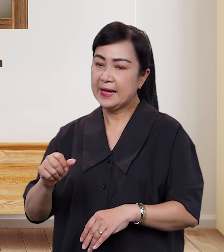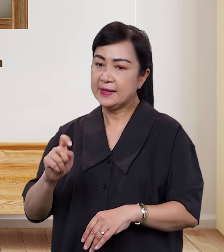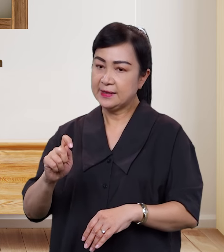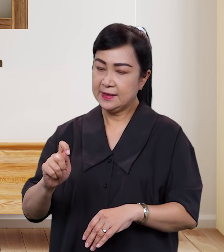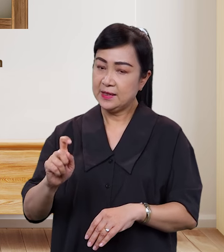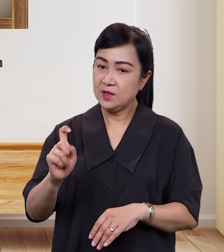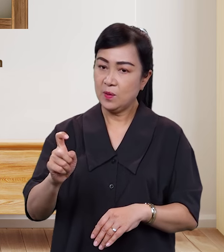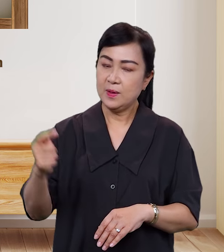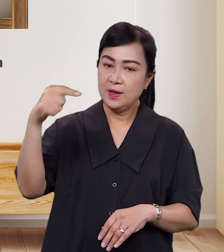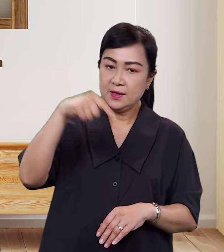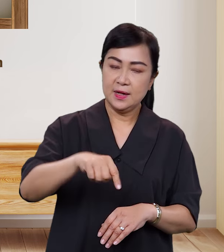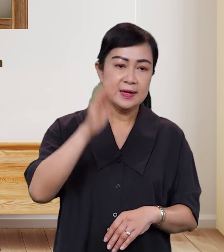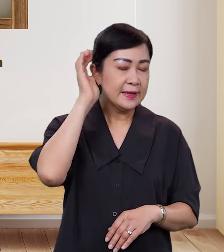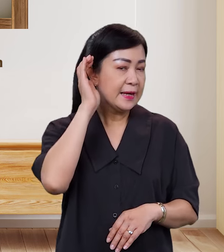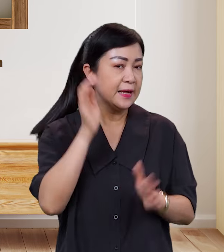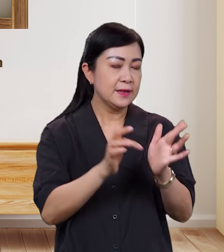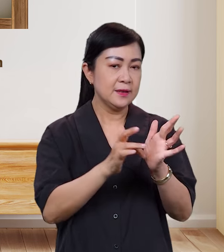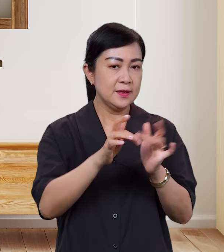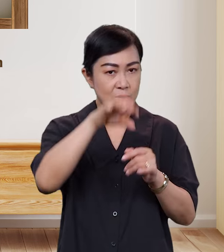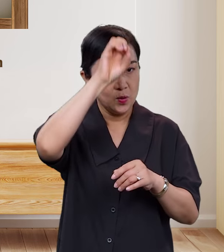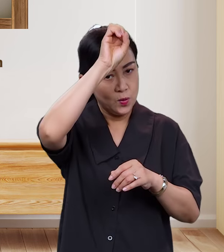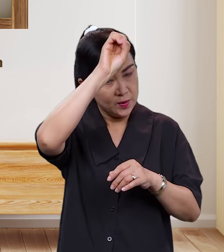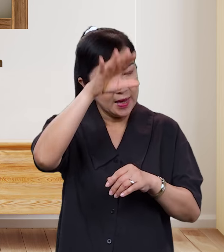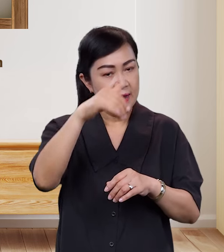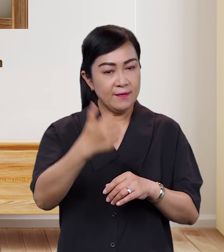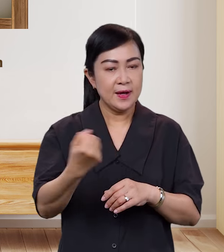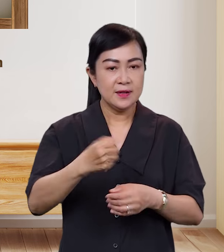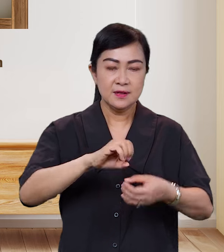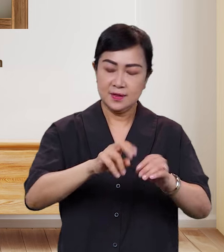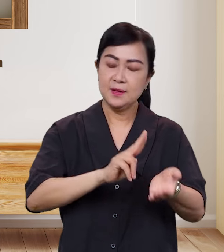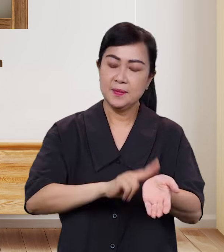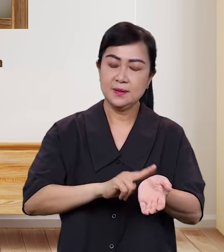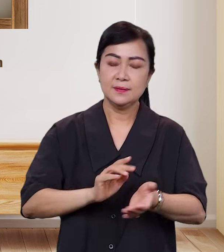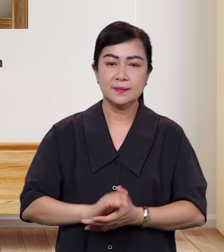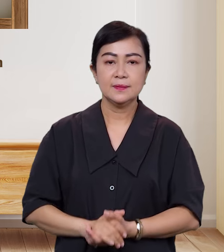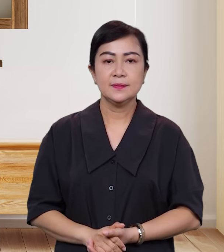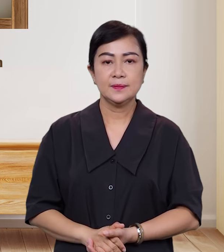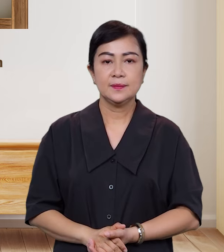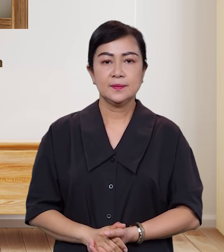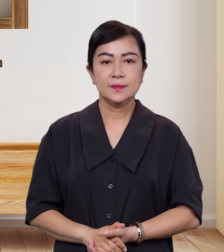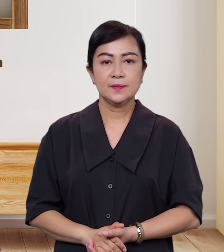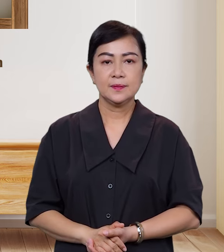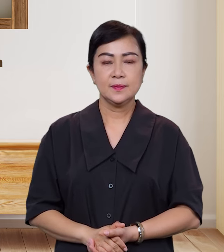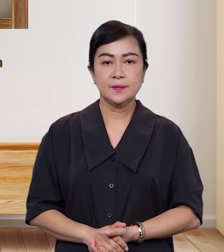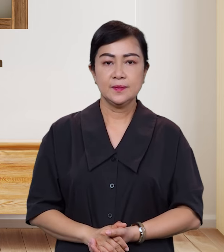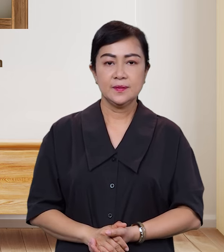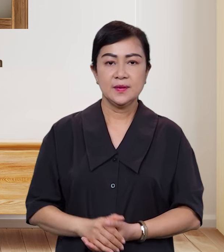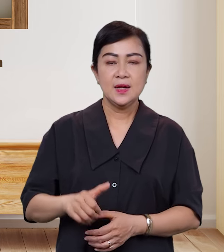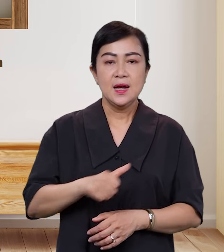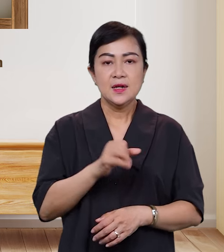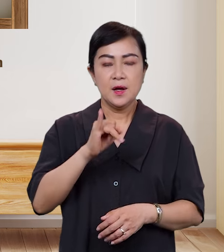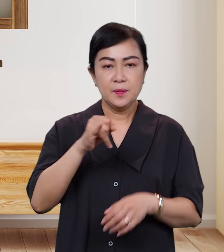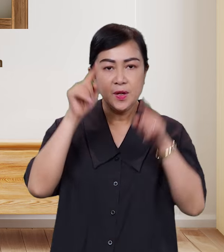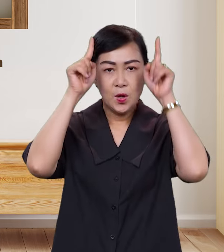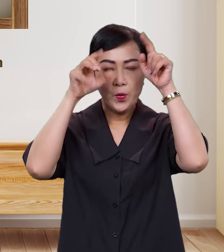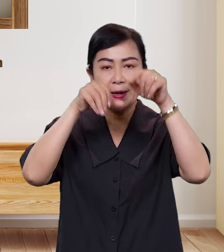Ti-a và Si-đôn đến để nghe người giảng dạy và để được chữa lành bệnh tật. Những